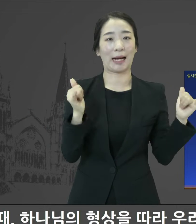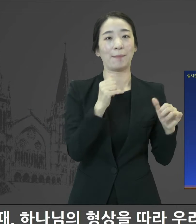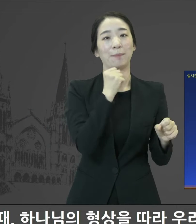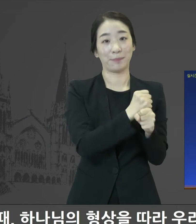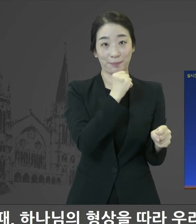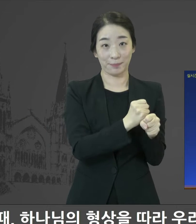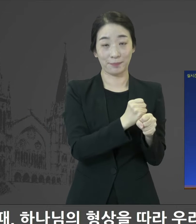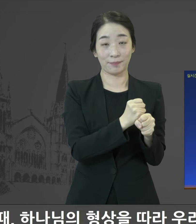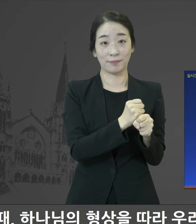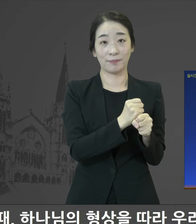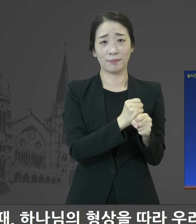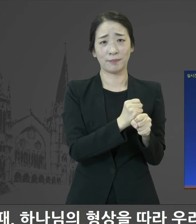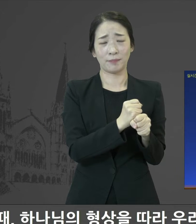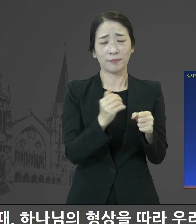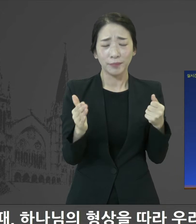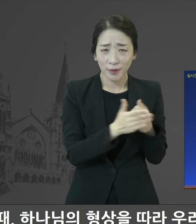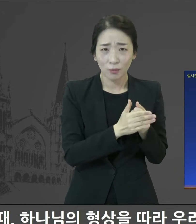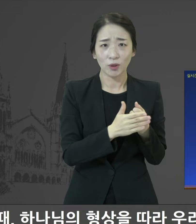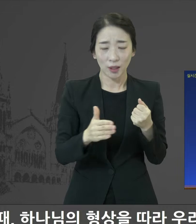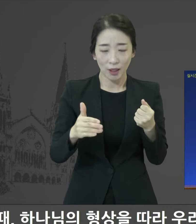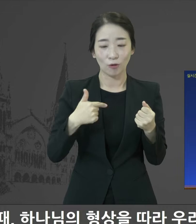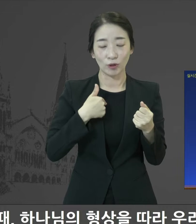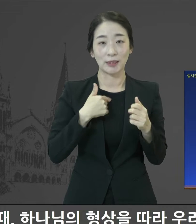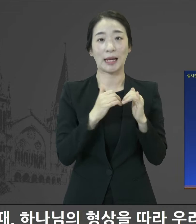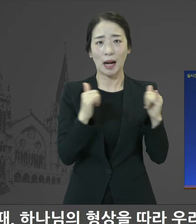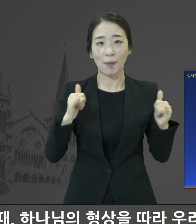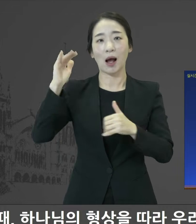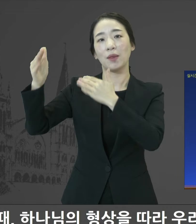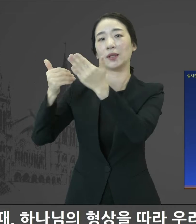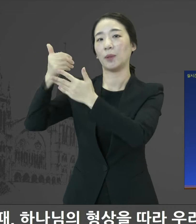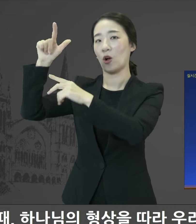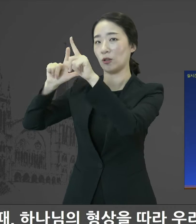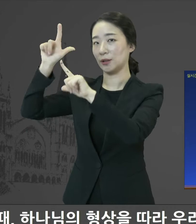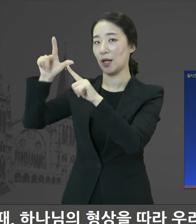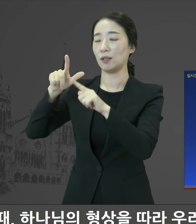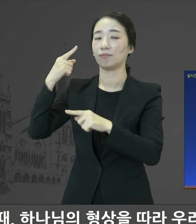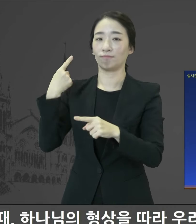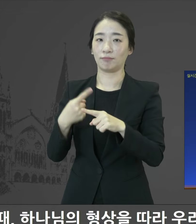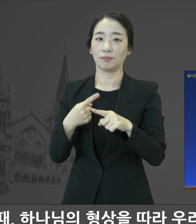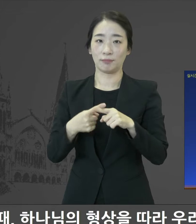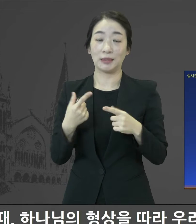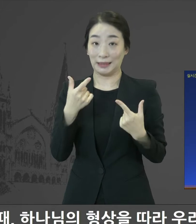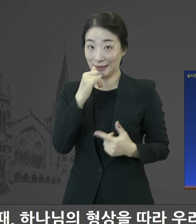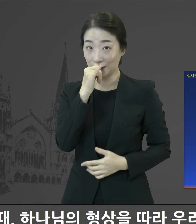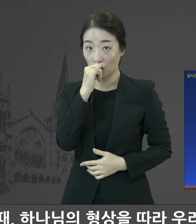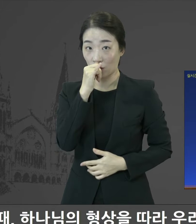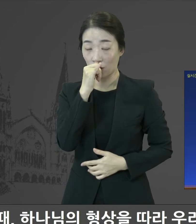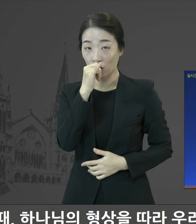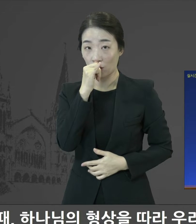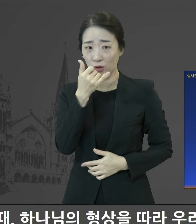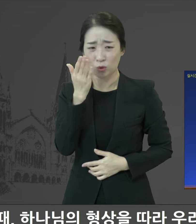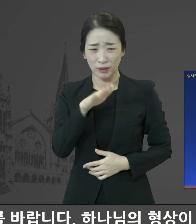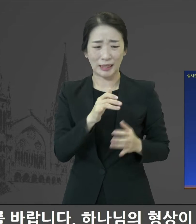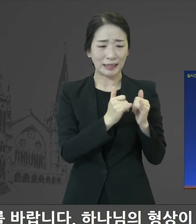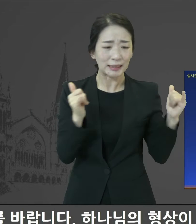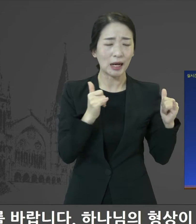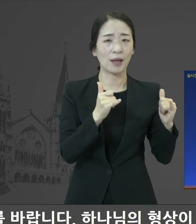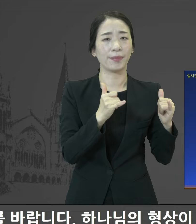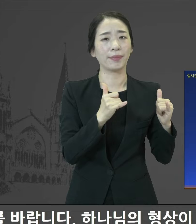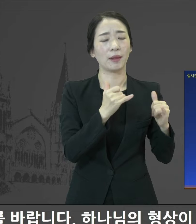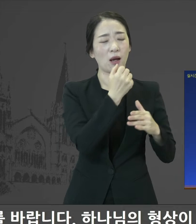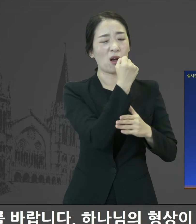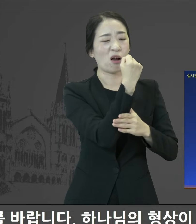가운데 담겨져 있습니다. 그런데 죄를 지을 때 인간이 타락함으로 그 형상이